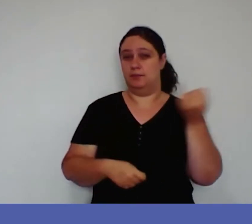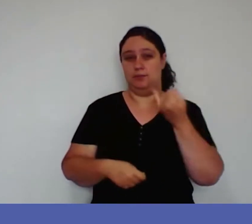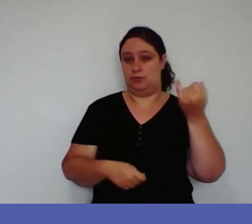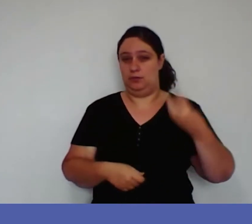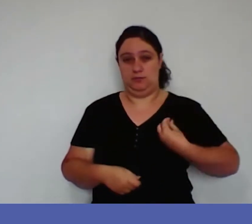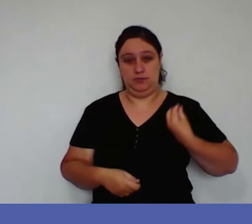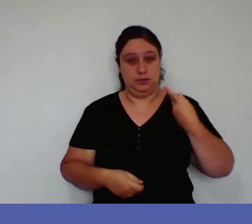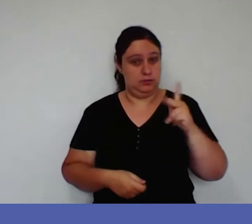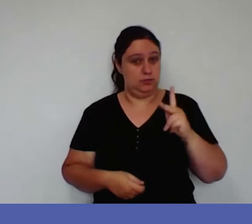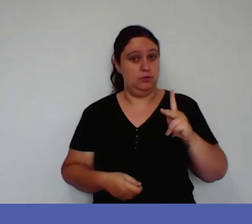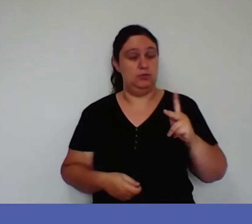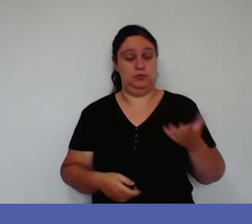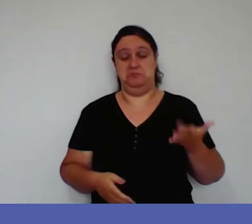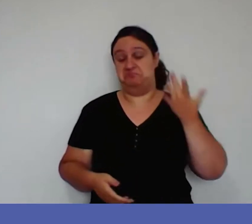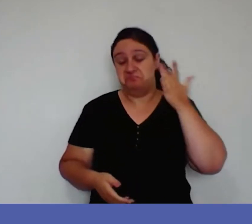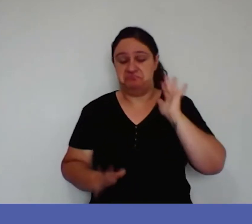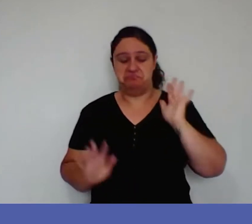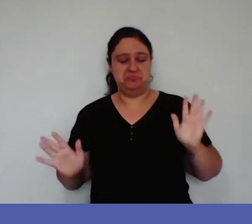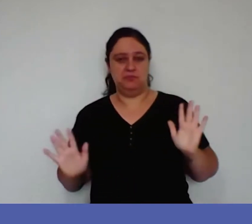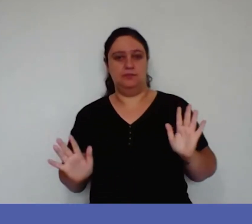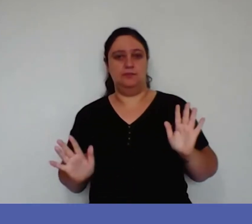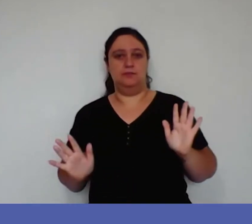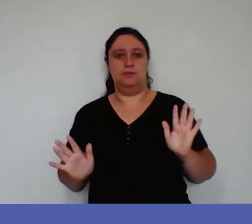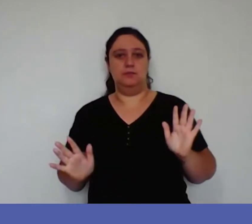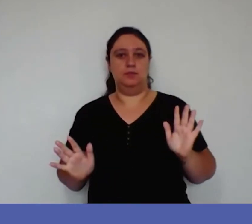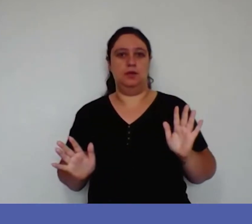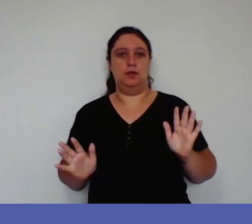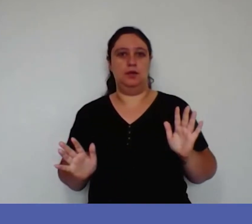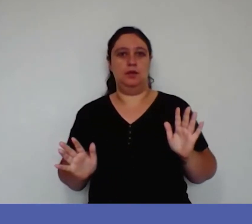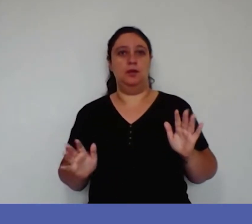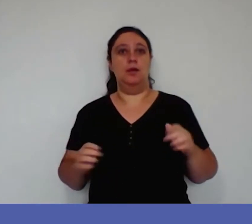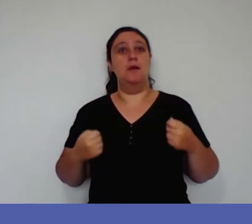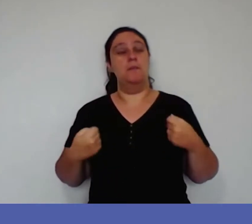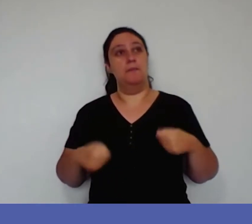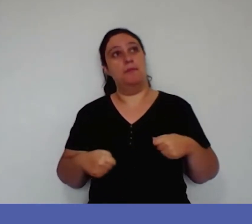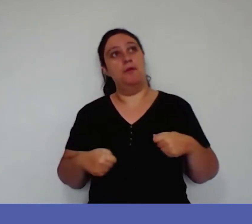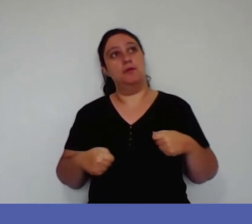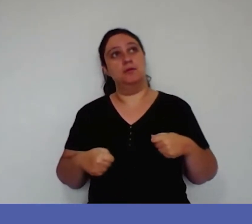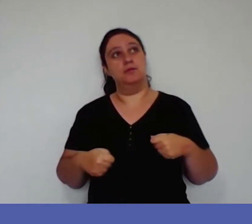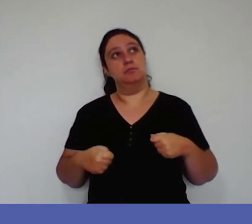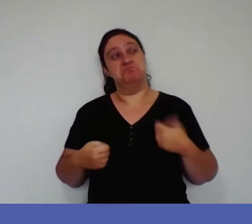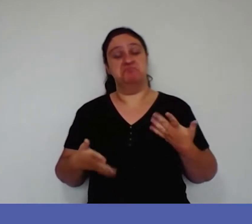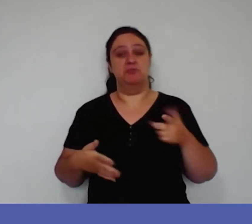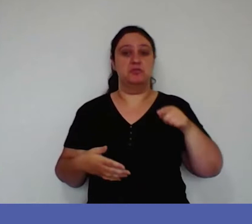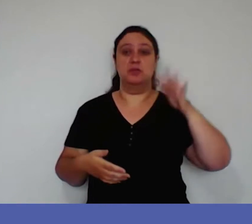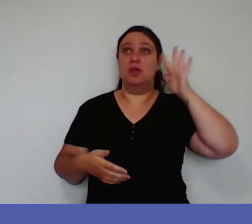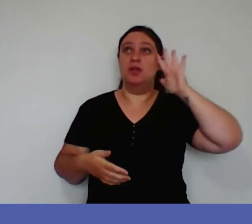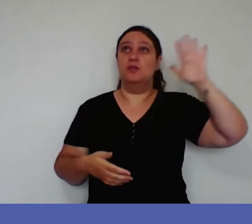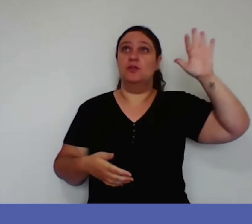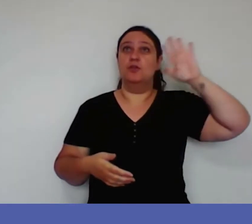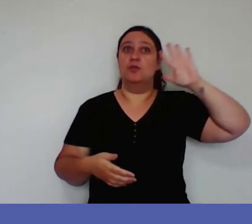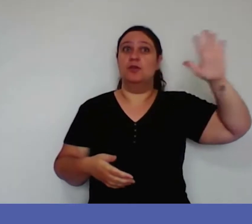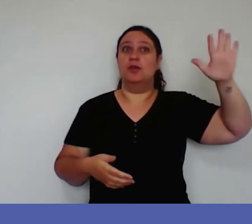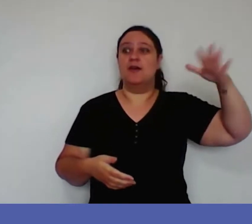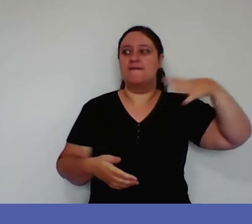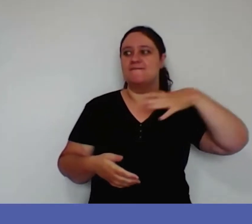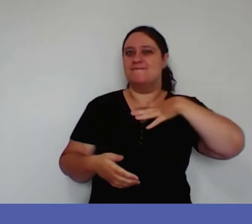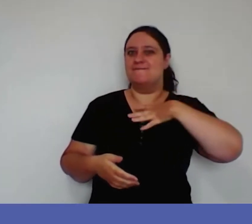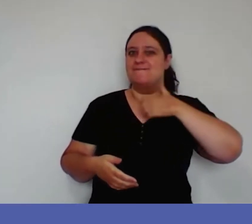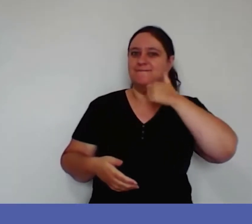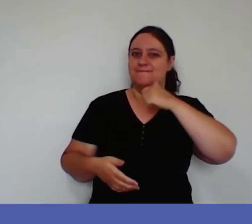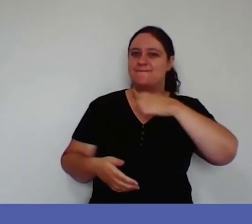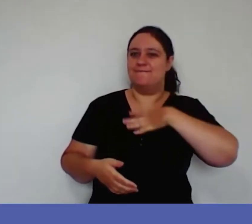humanamente falando. Talvez seja, você sonha em casar sua filha, né?